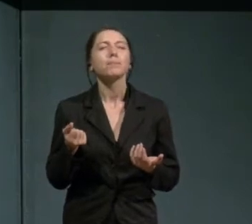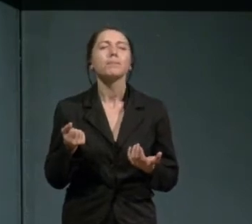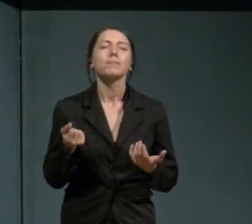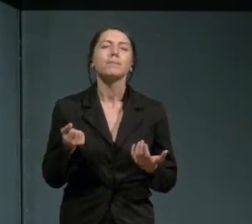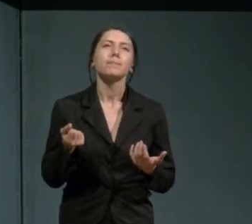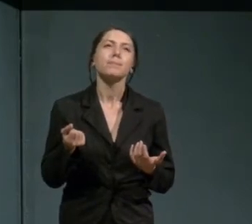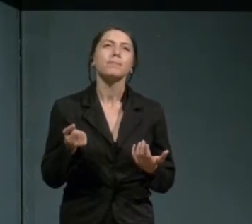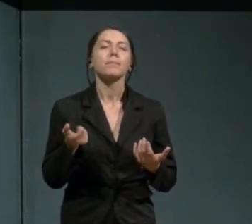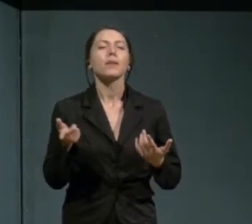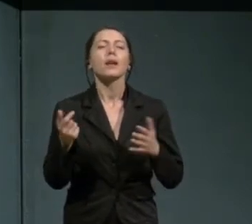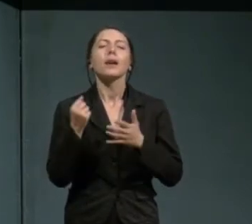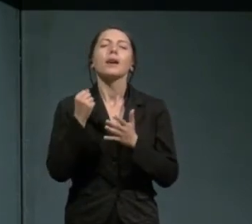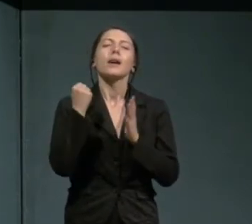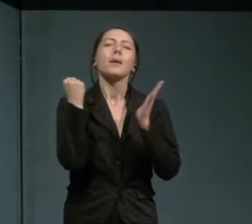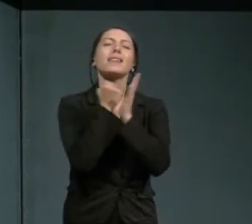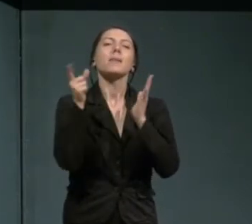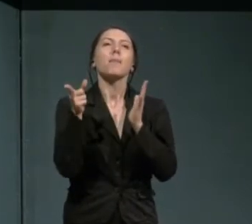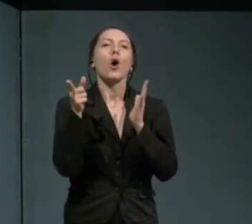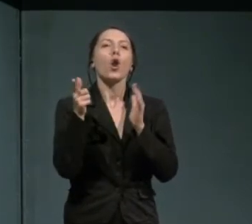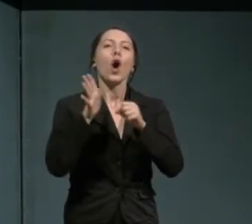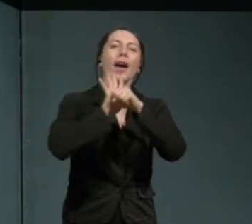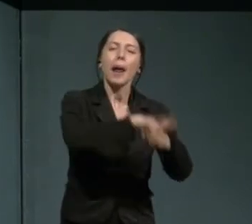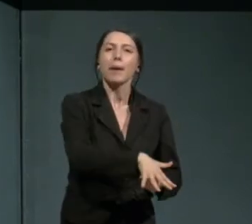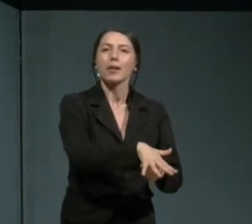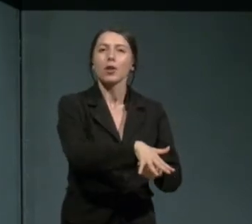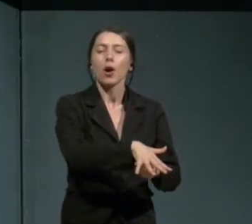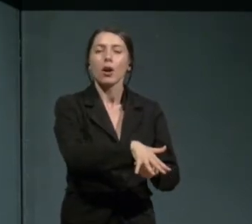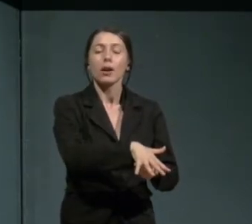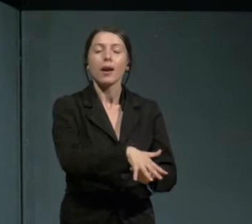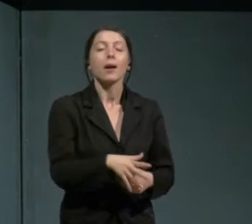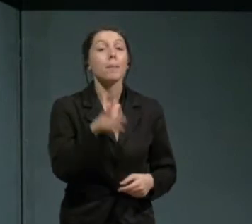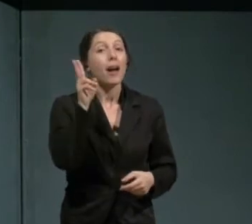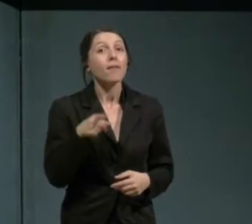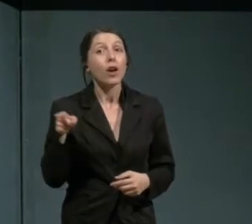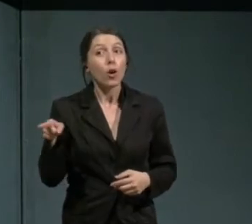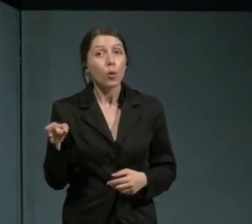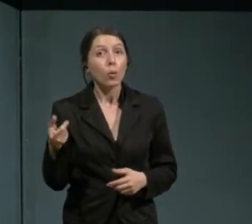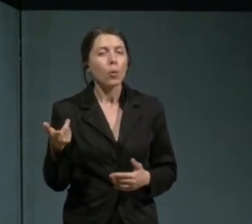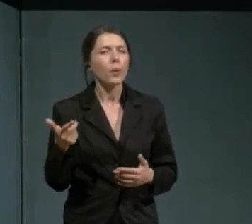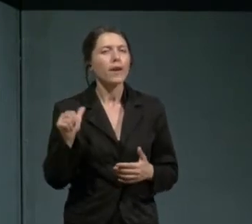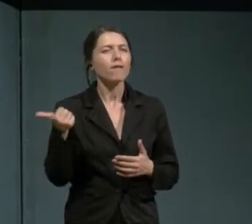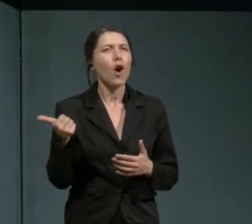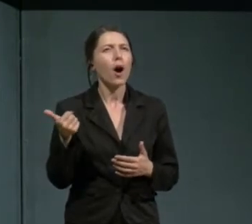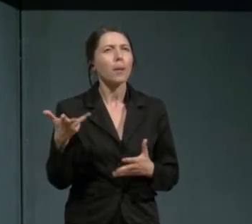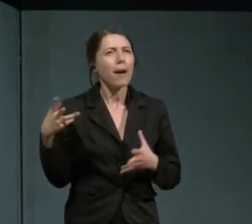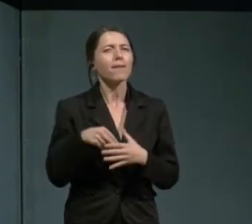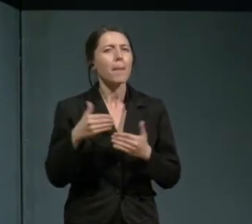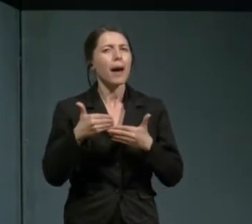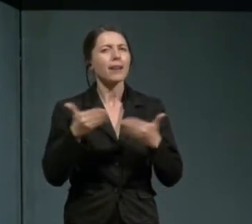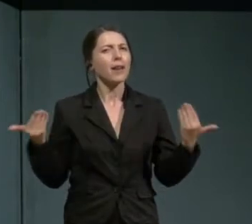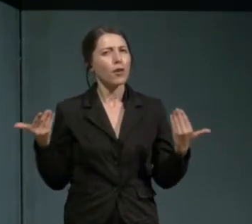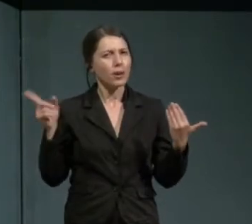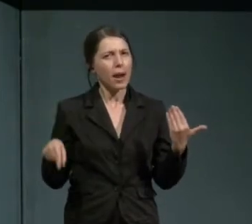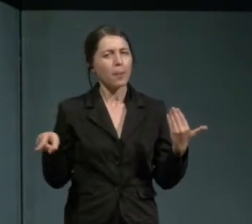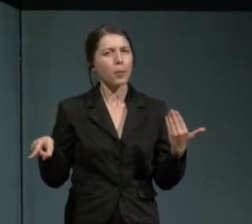rappresenta la repressione appunto ma anche lui appartiene una frontiera in qualche modo